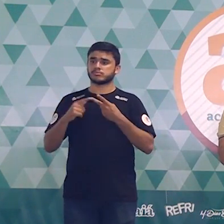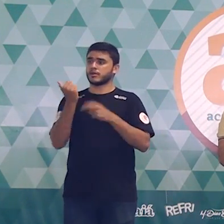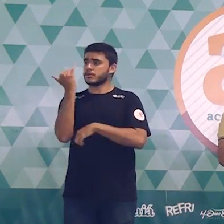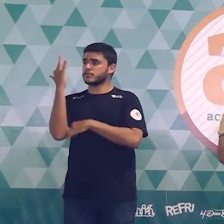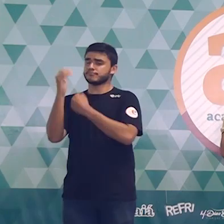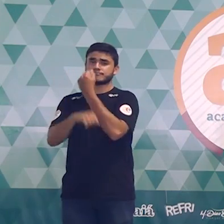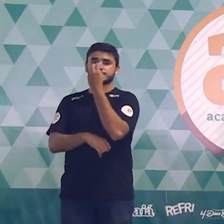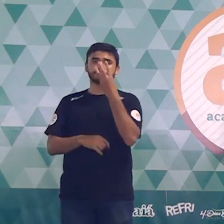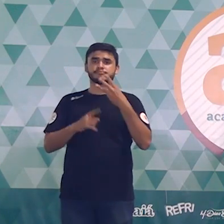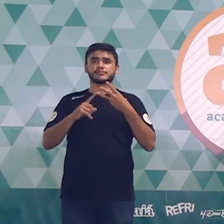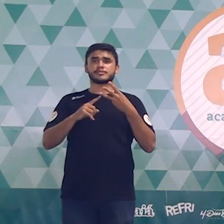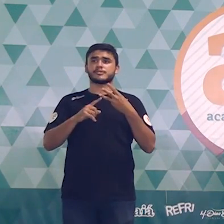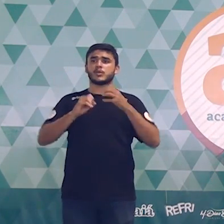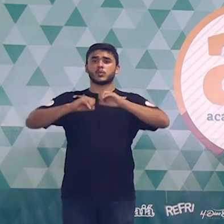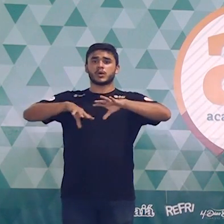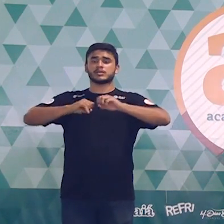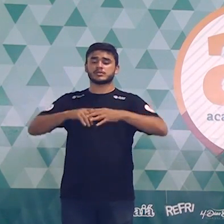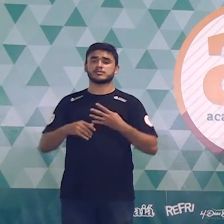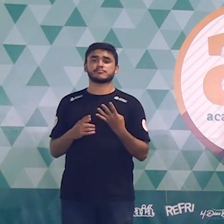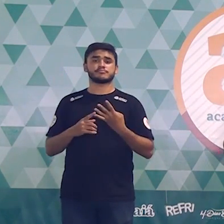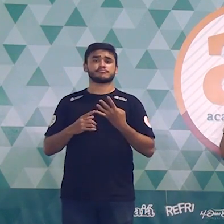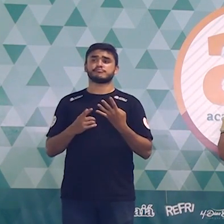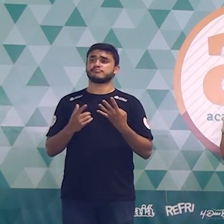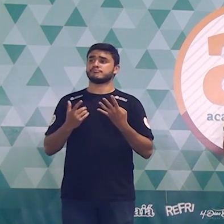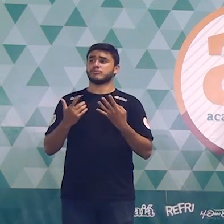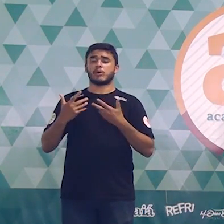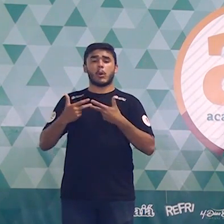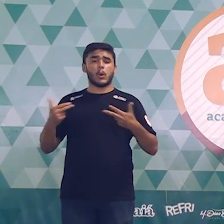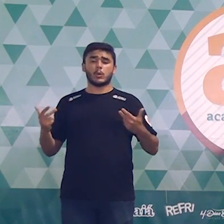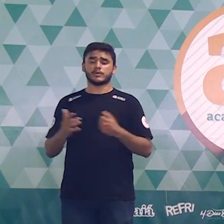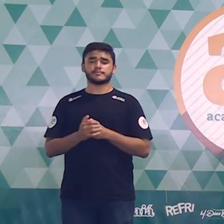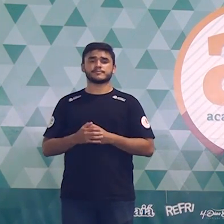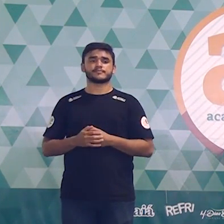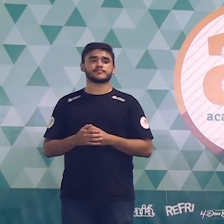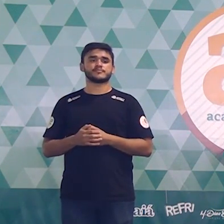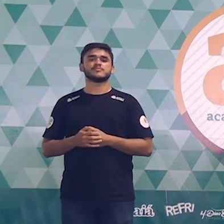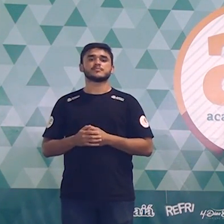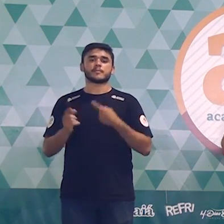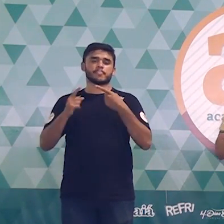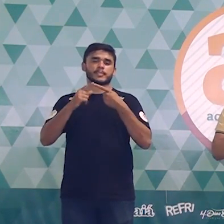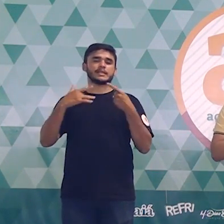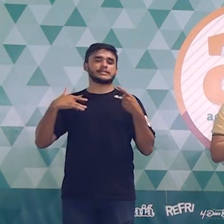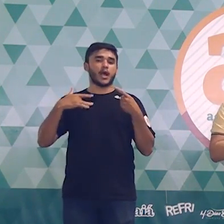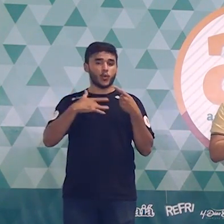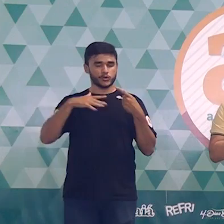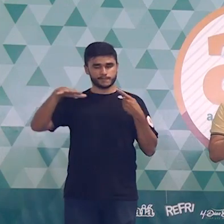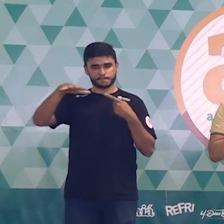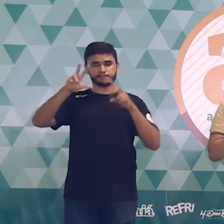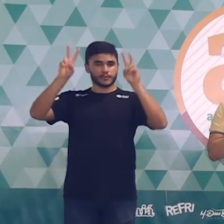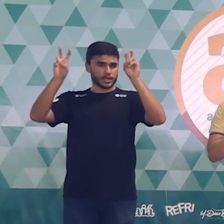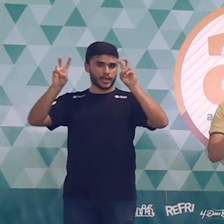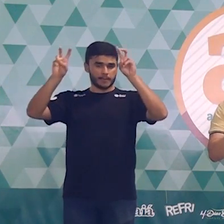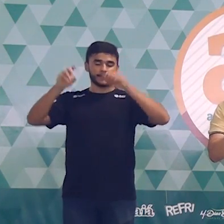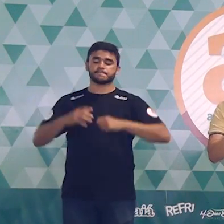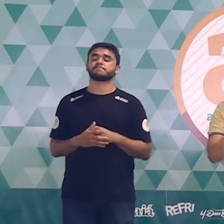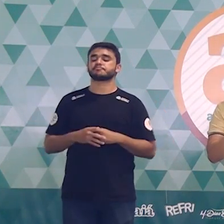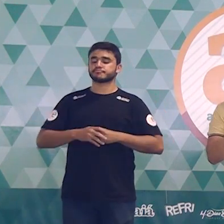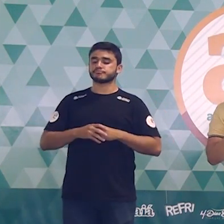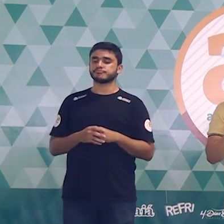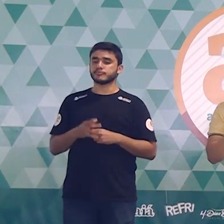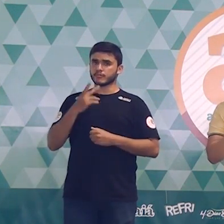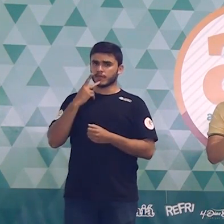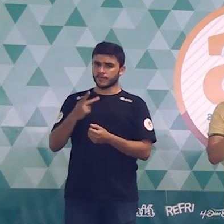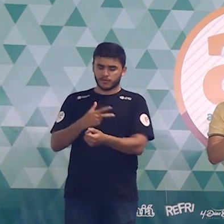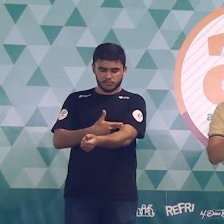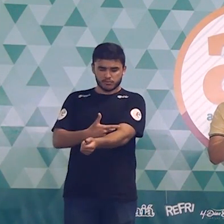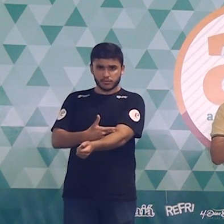tema de educação. Se cair um tema de saúde, me diga uma coisa, vamos lá. Doação de sangue. Faltam campanhas